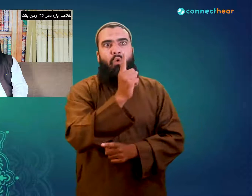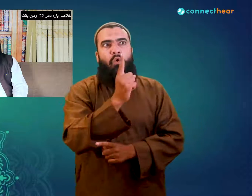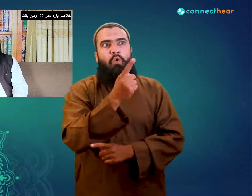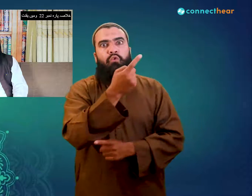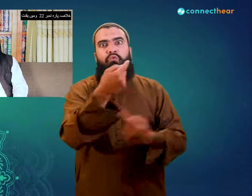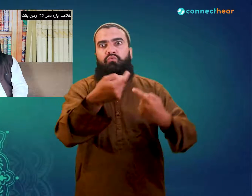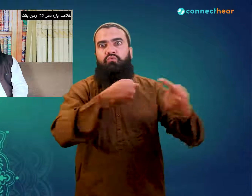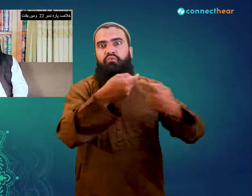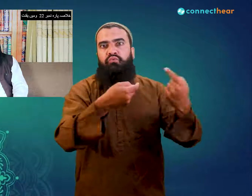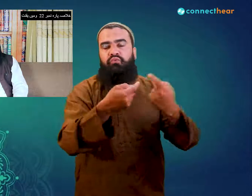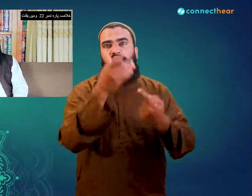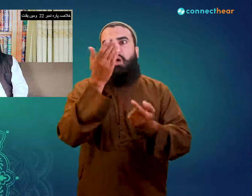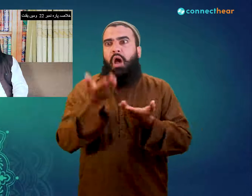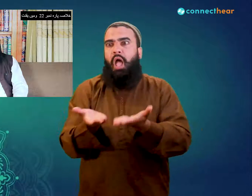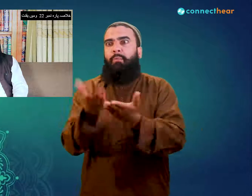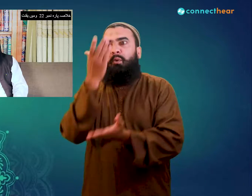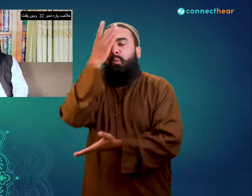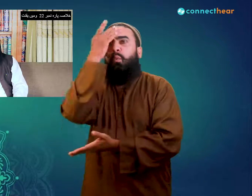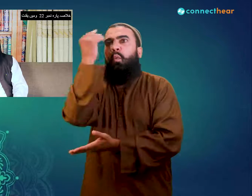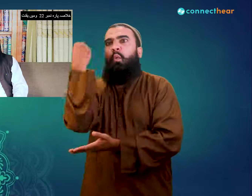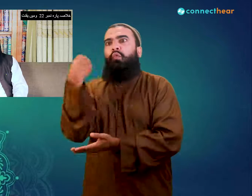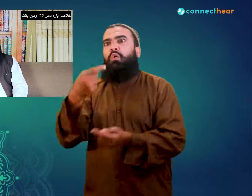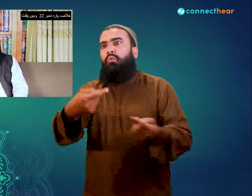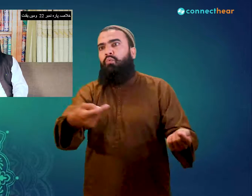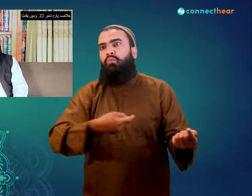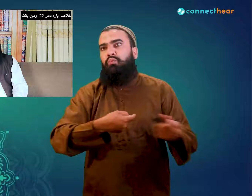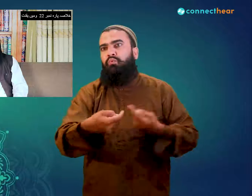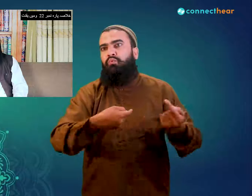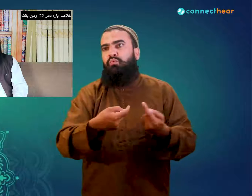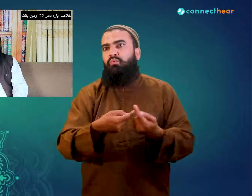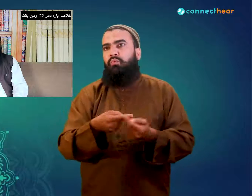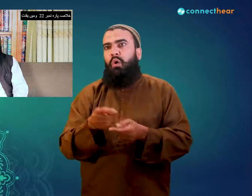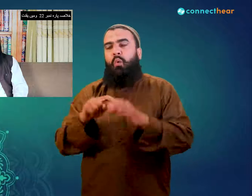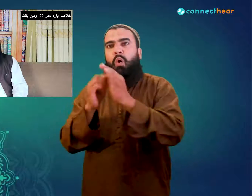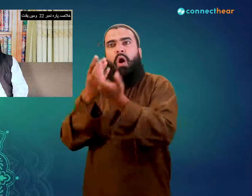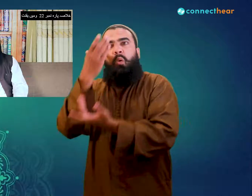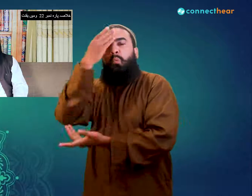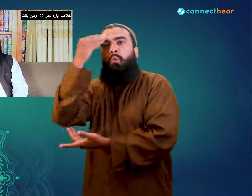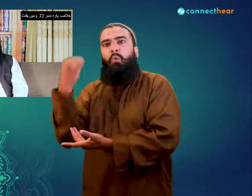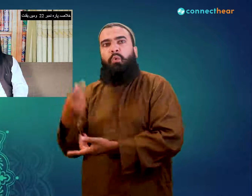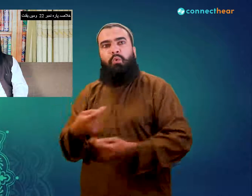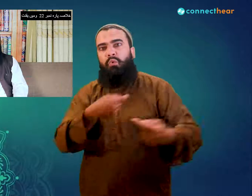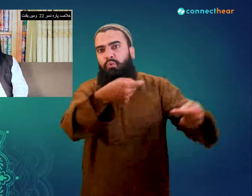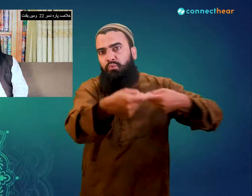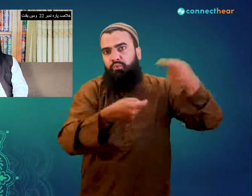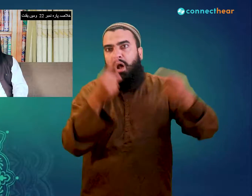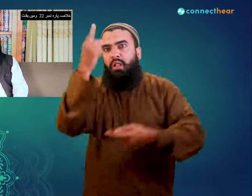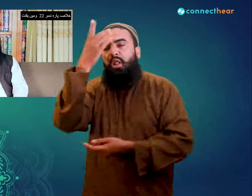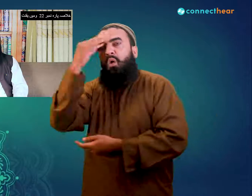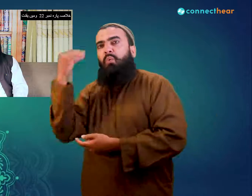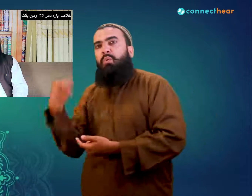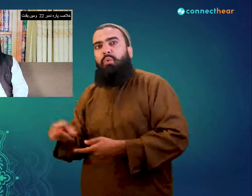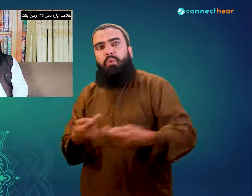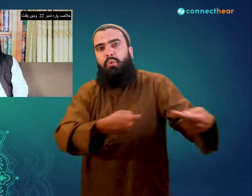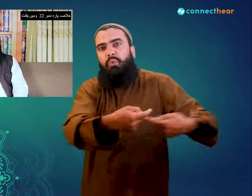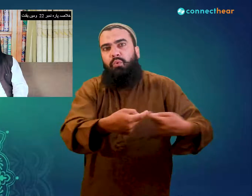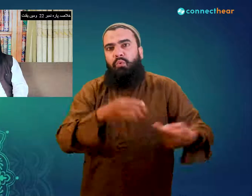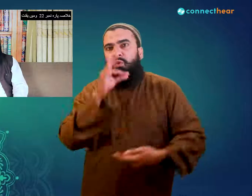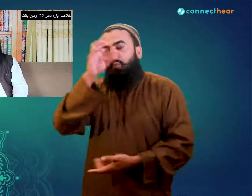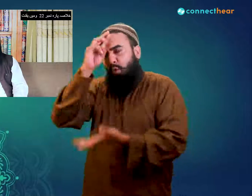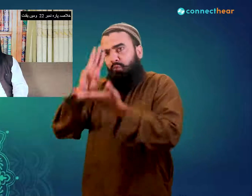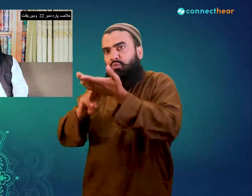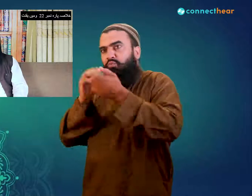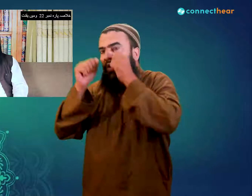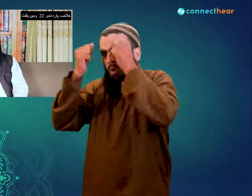سے غافل کرے گا، اللہ سے غافل کرے گا، صراط مستقیم سے ہٹائے گا، لہٰذا اس کی دشمنی کو سمجھو